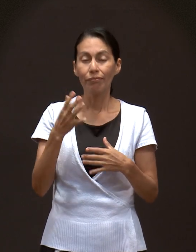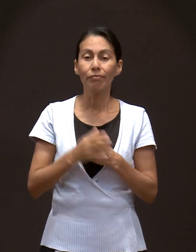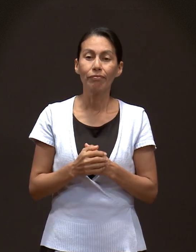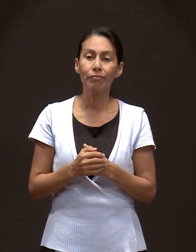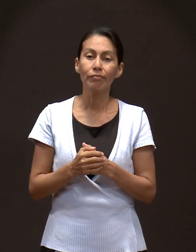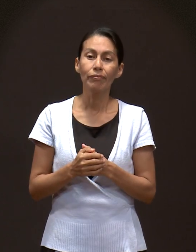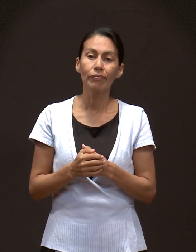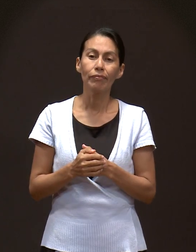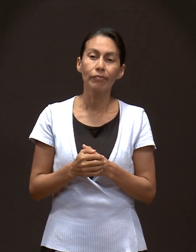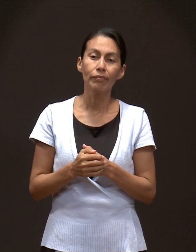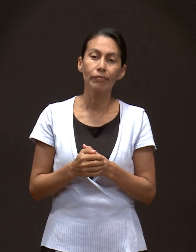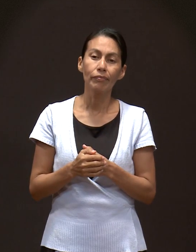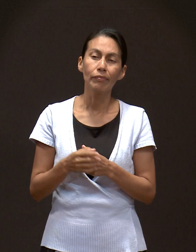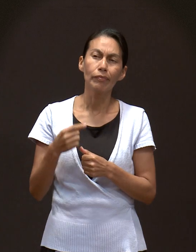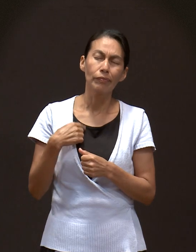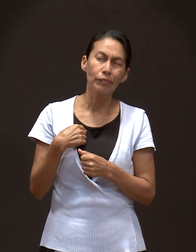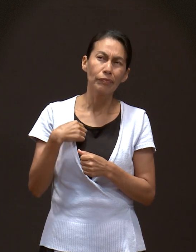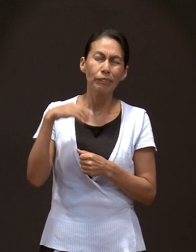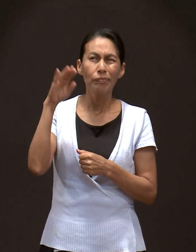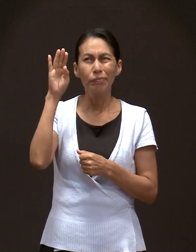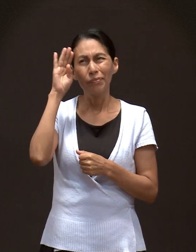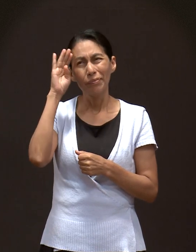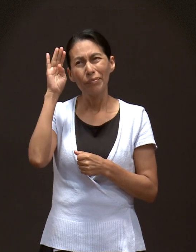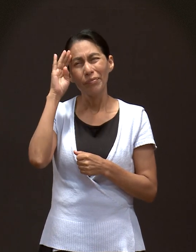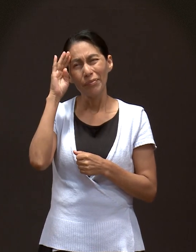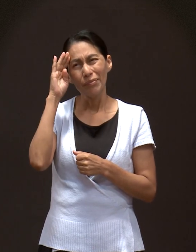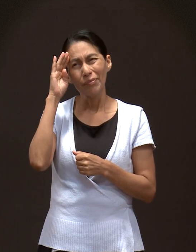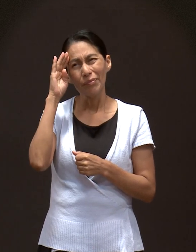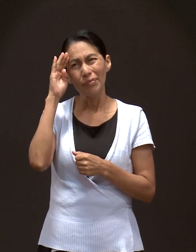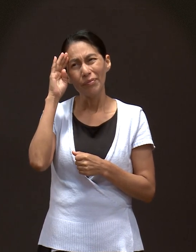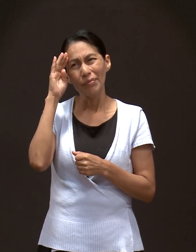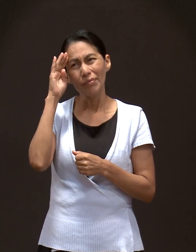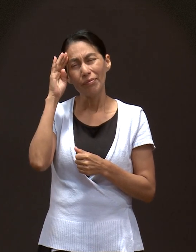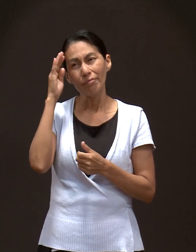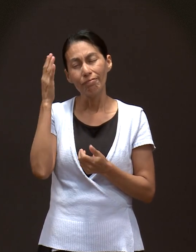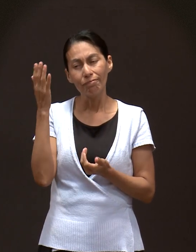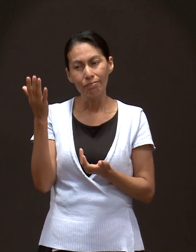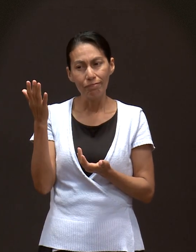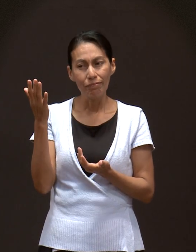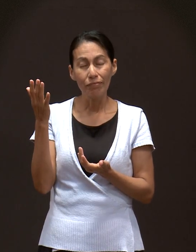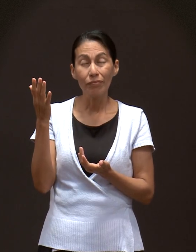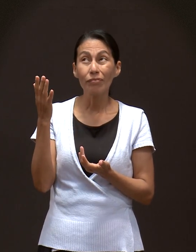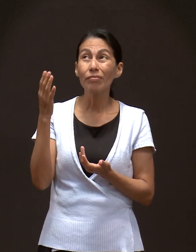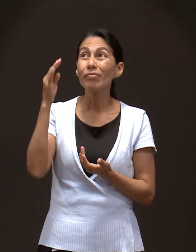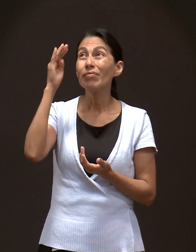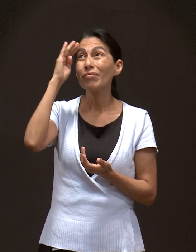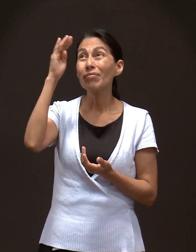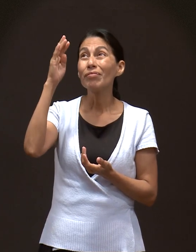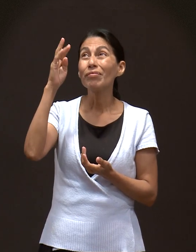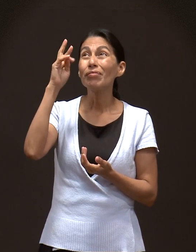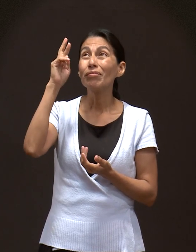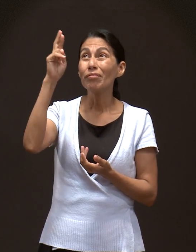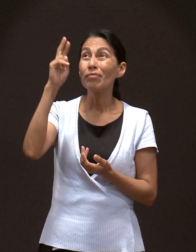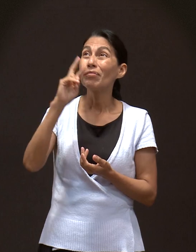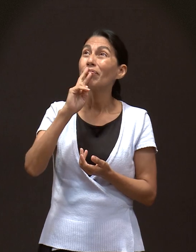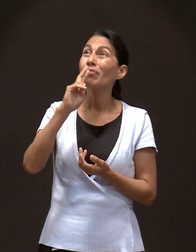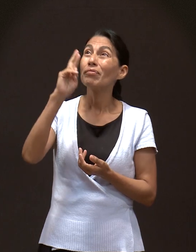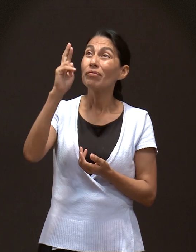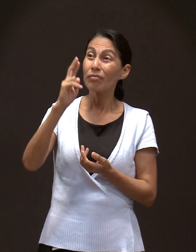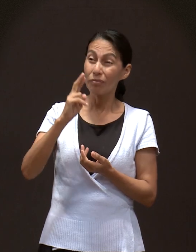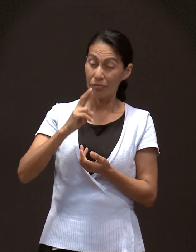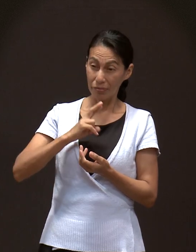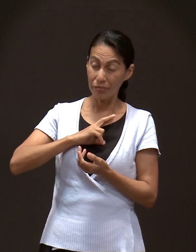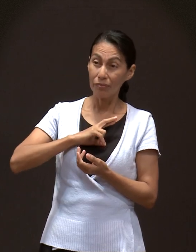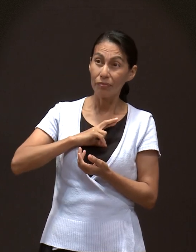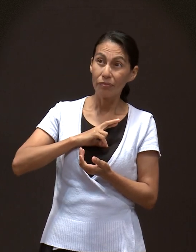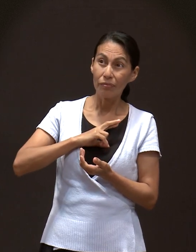oportunidad. Y yo pensé, y dije, ¿esta es realmente la respuesta de